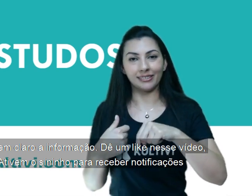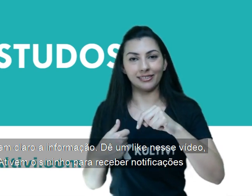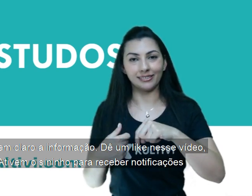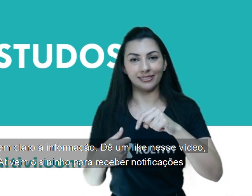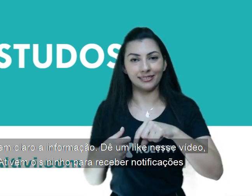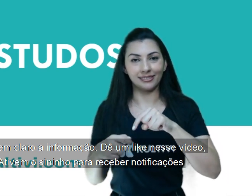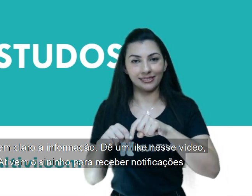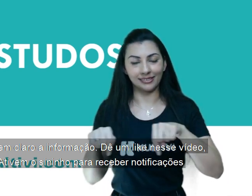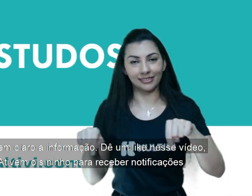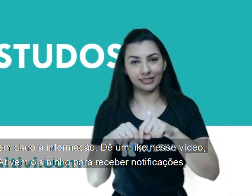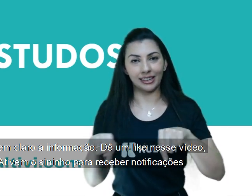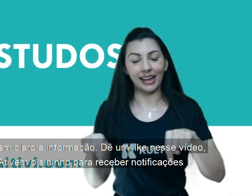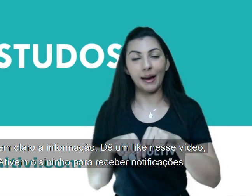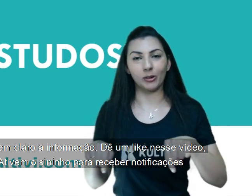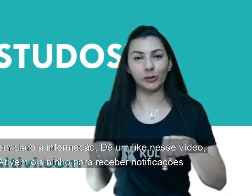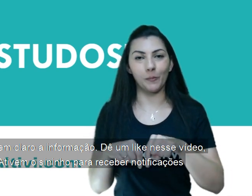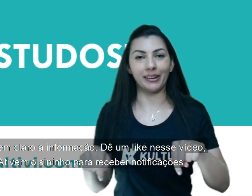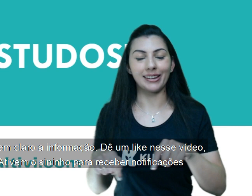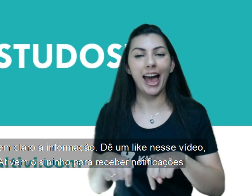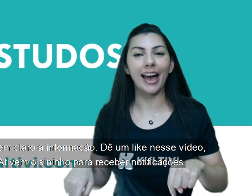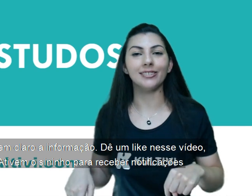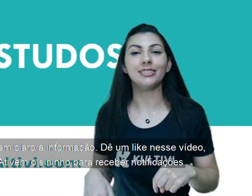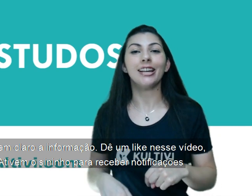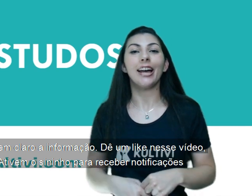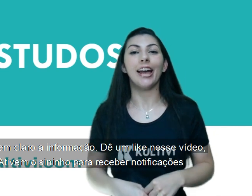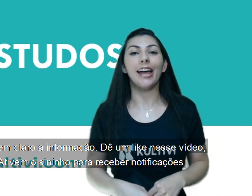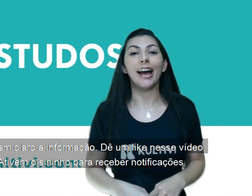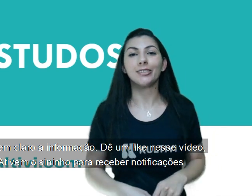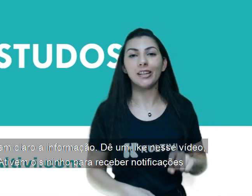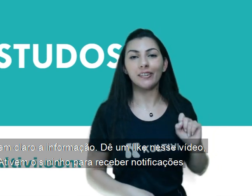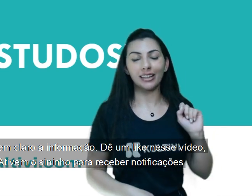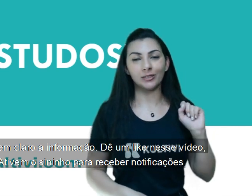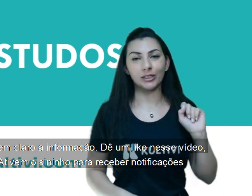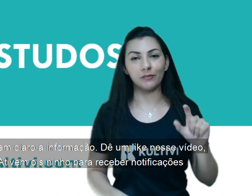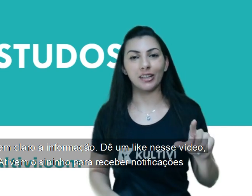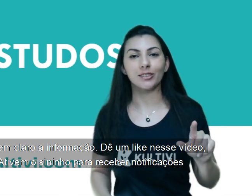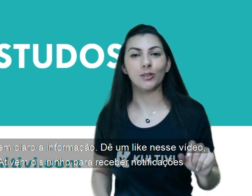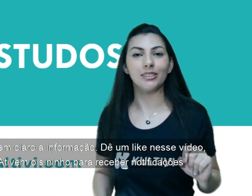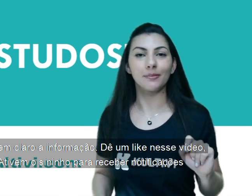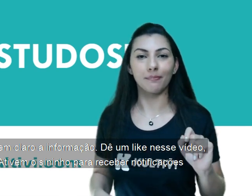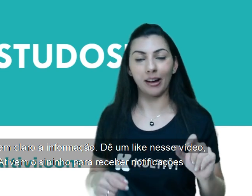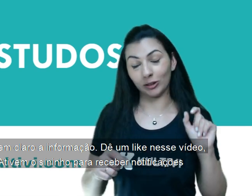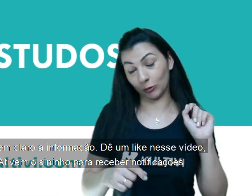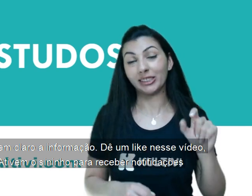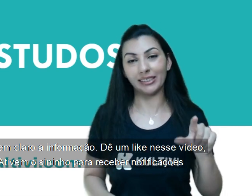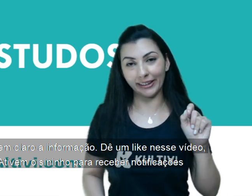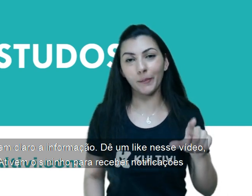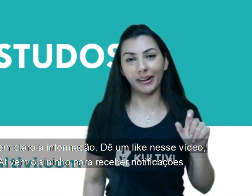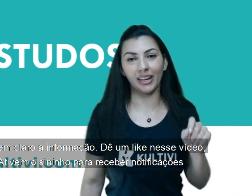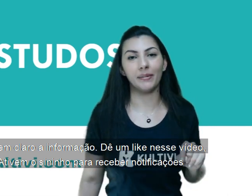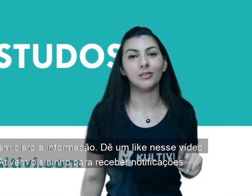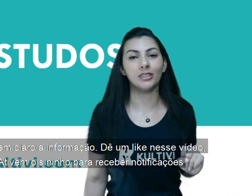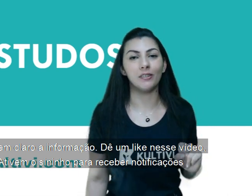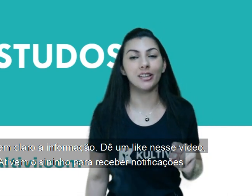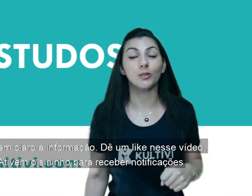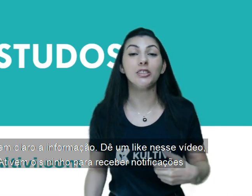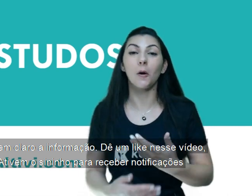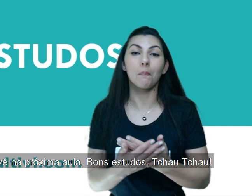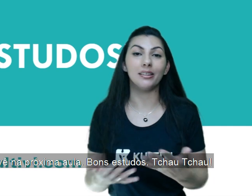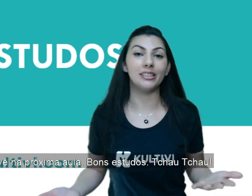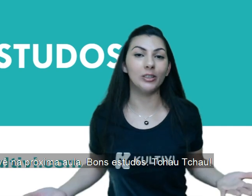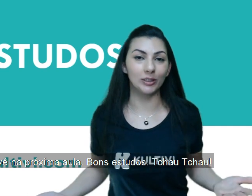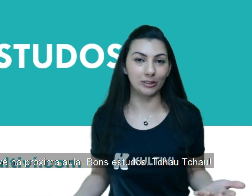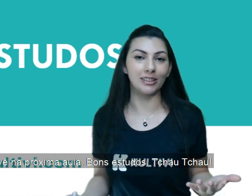Aqui na aba dos comentários. Ative as notificações, o sininho para receber as